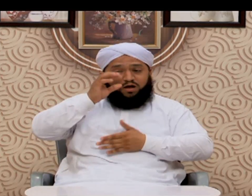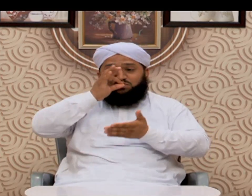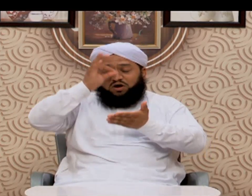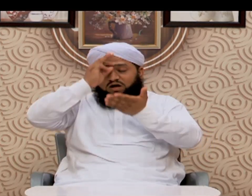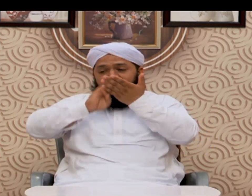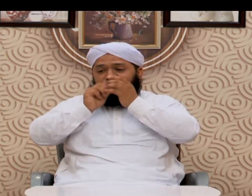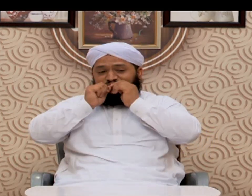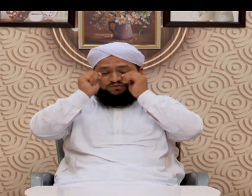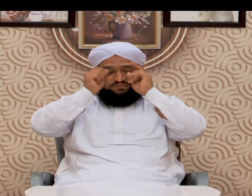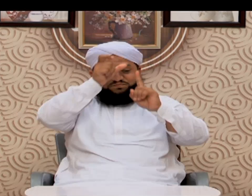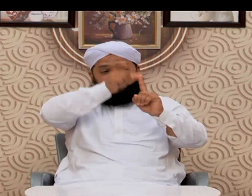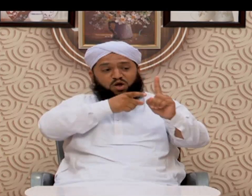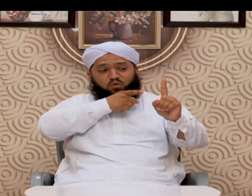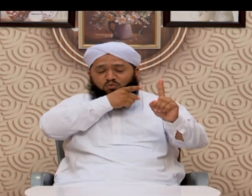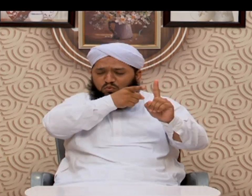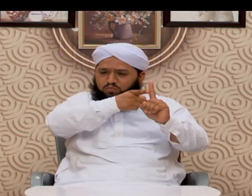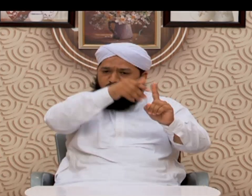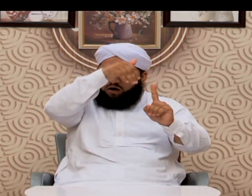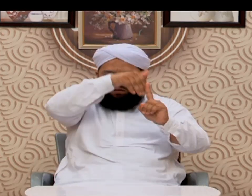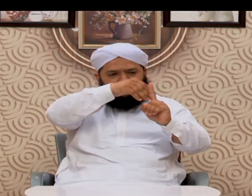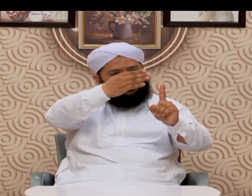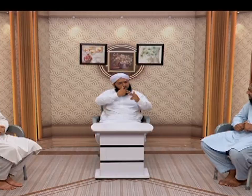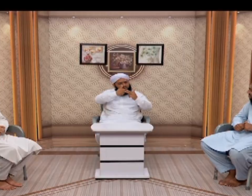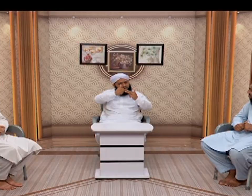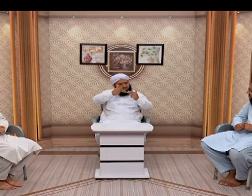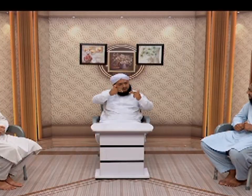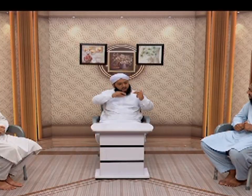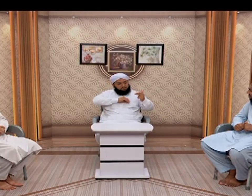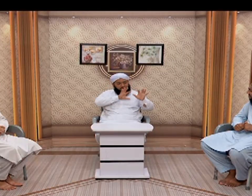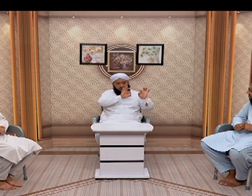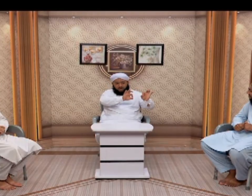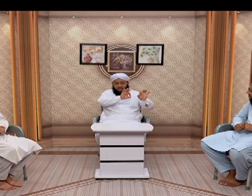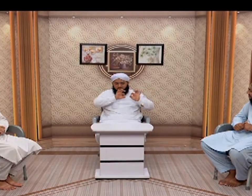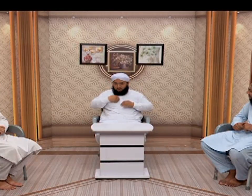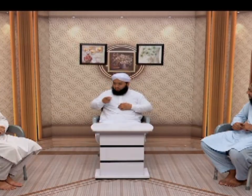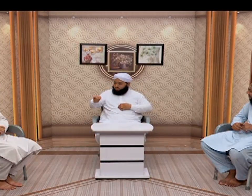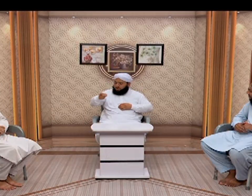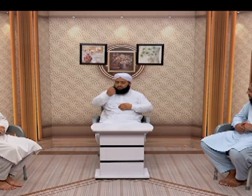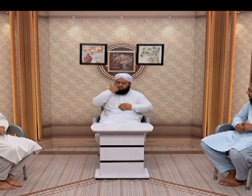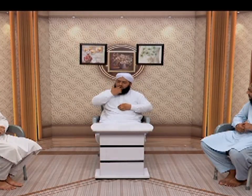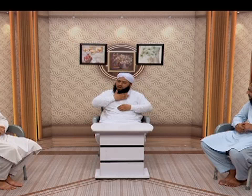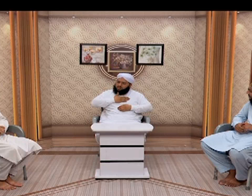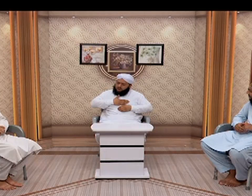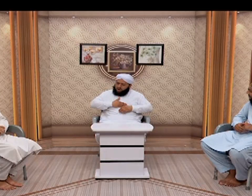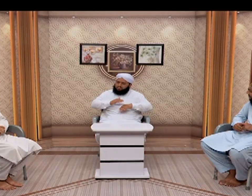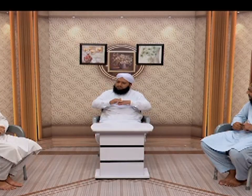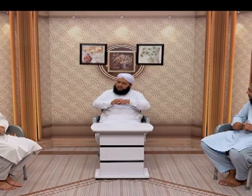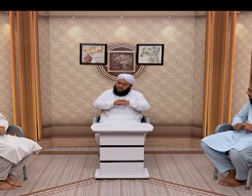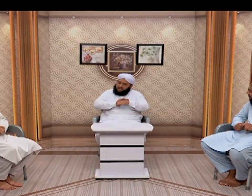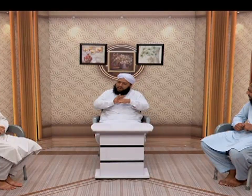مولا صلی اللہ علیہ وآلہ وسلم کی سیرت طیبہ پر عمل کرتے ہوئے اپنے اندر نرمی جیسی پیاری عادت